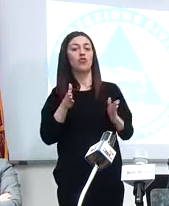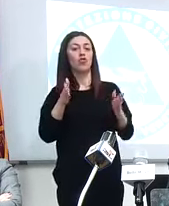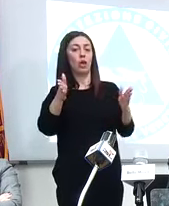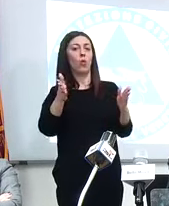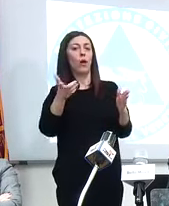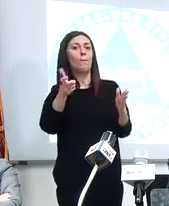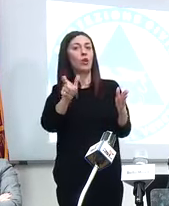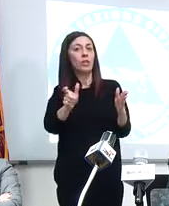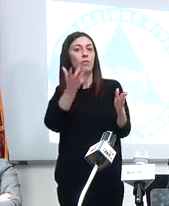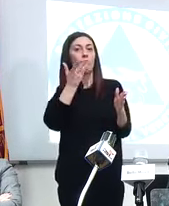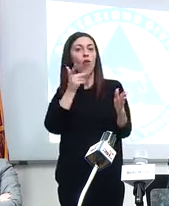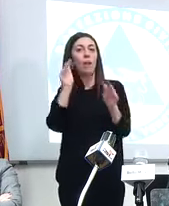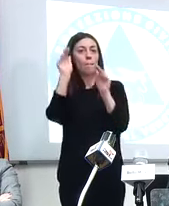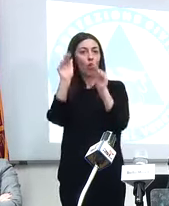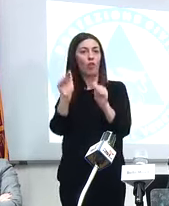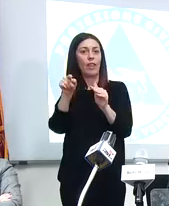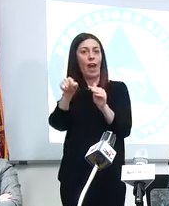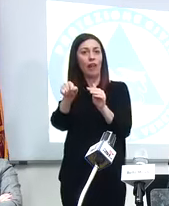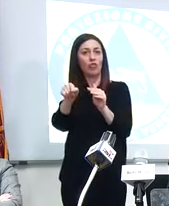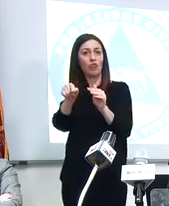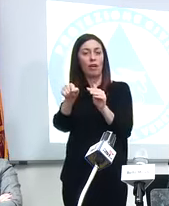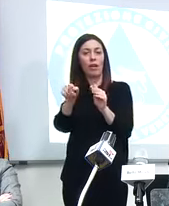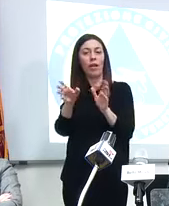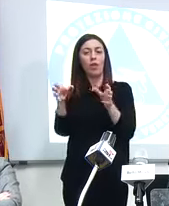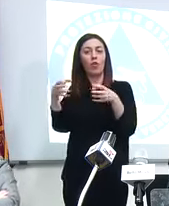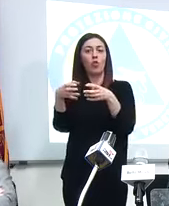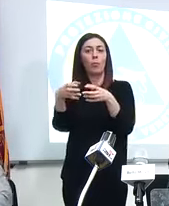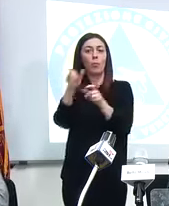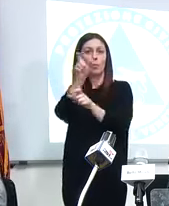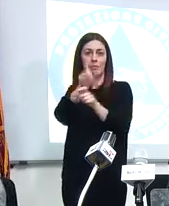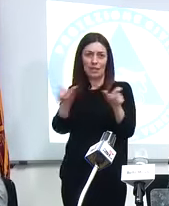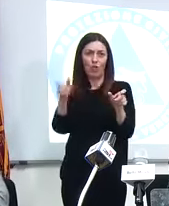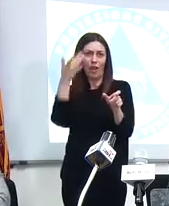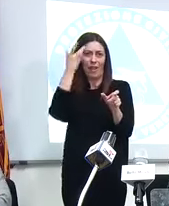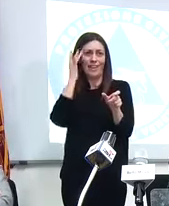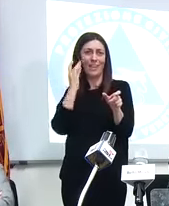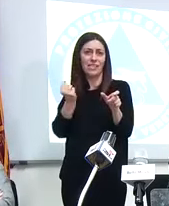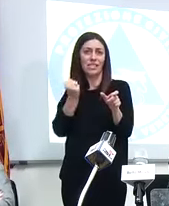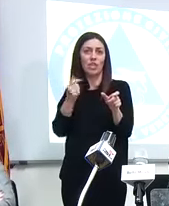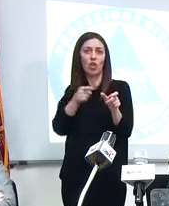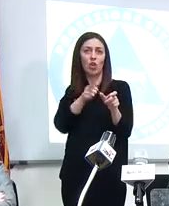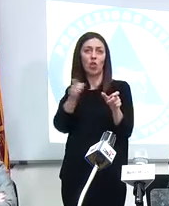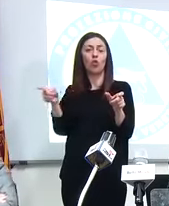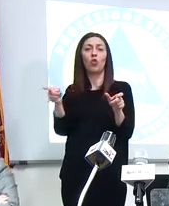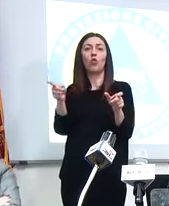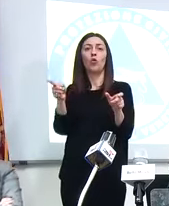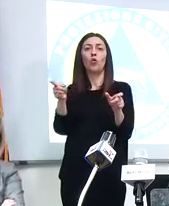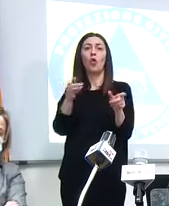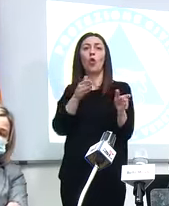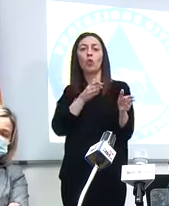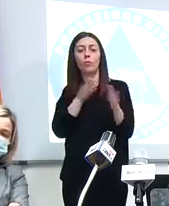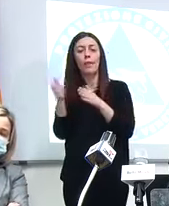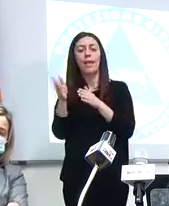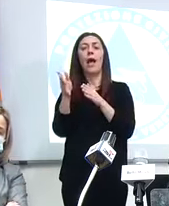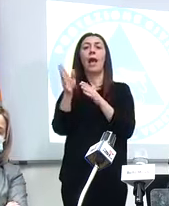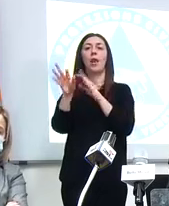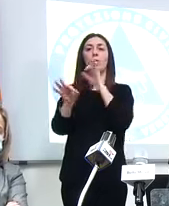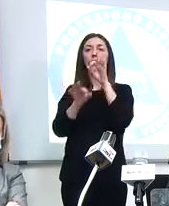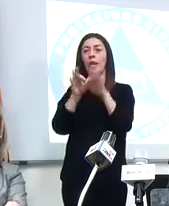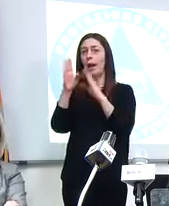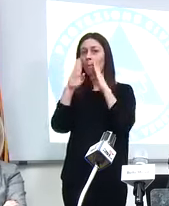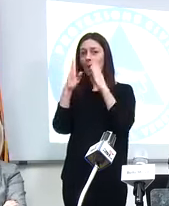di soggetti che sono maggiormente a rischio di andare incontro a ricoveri in terapia intensiva e poi di